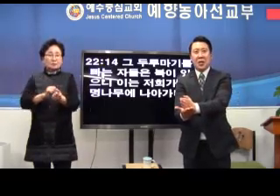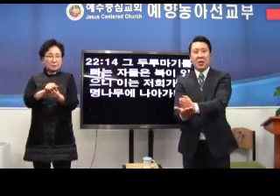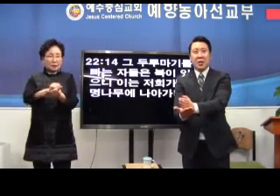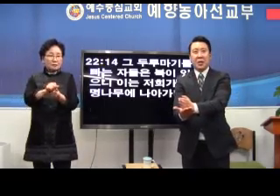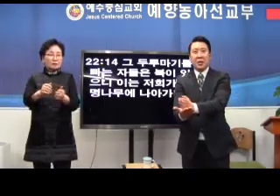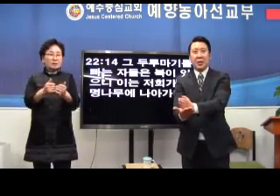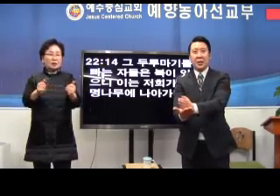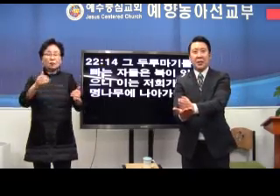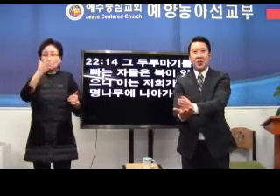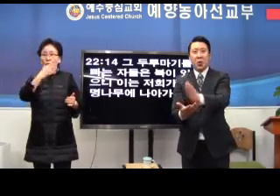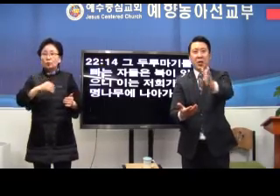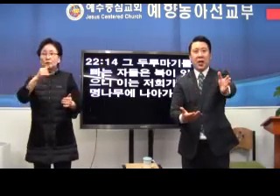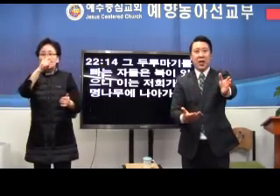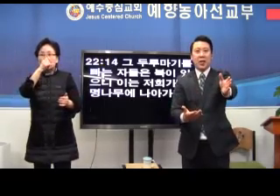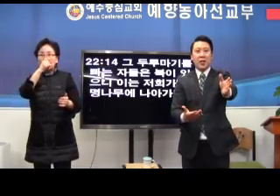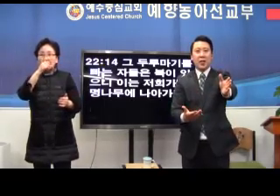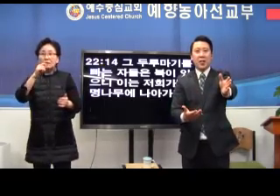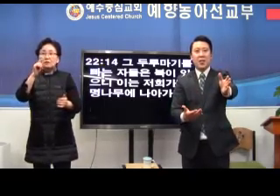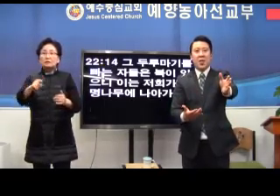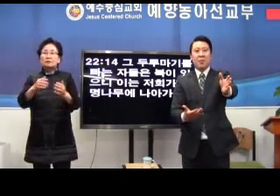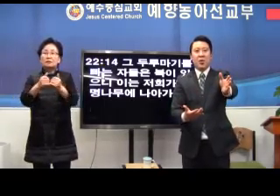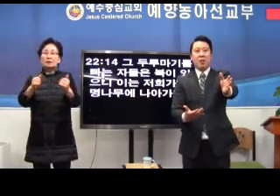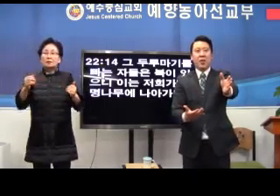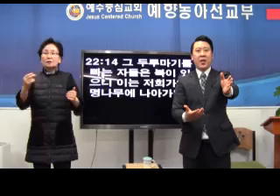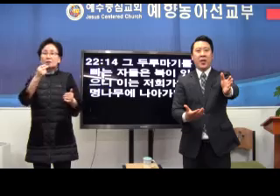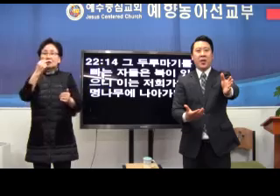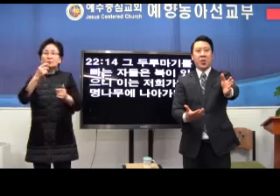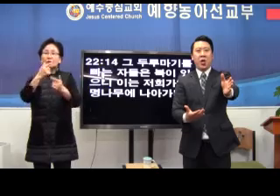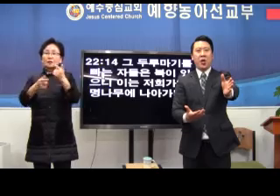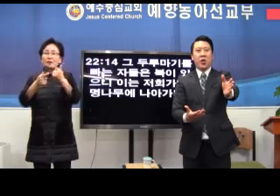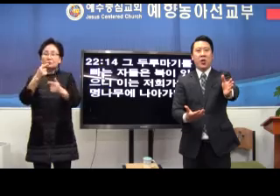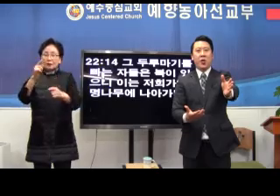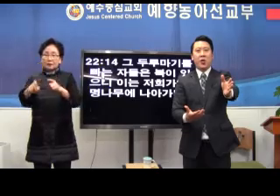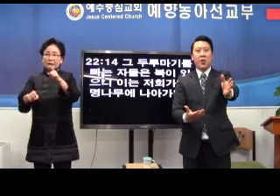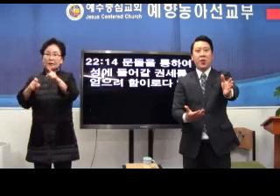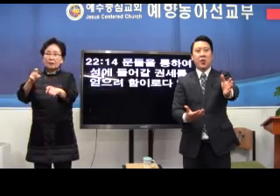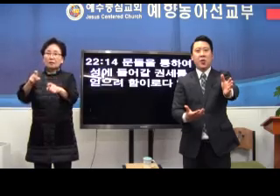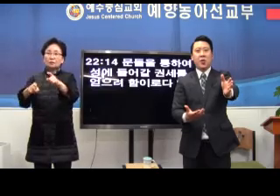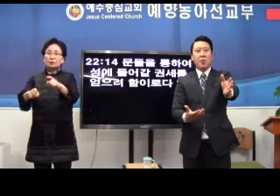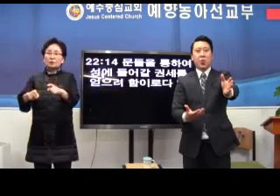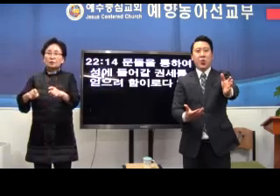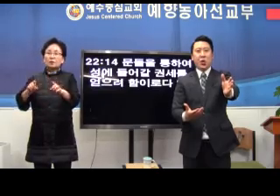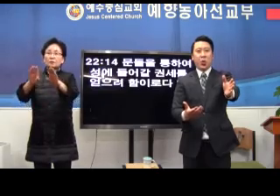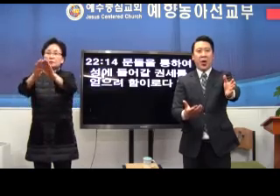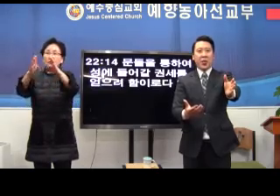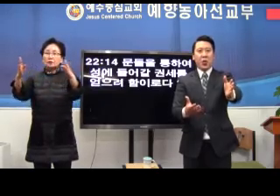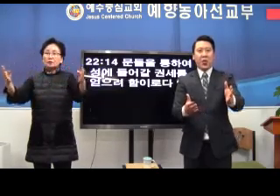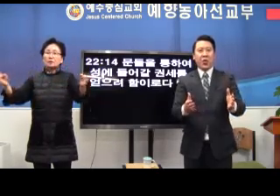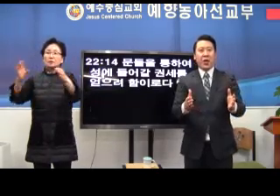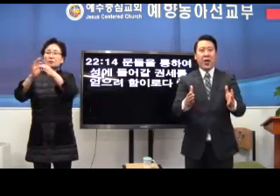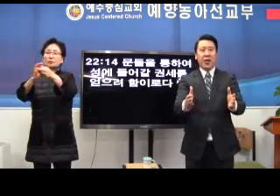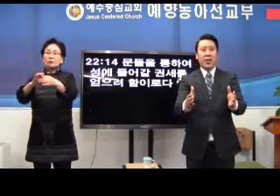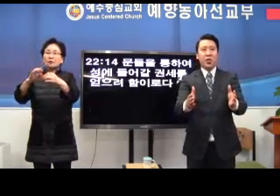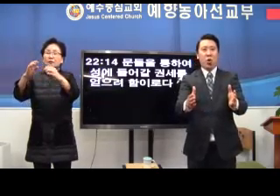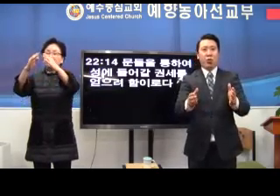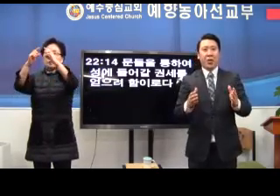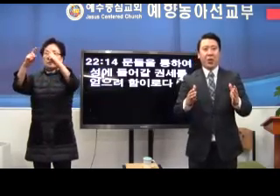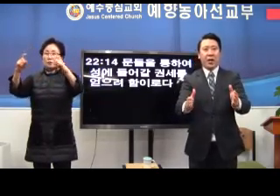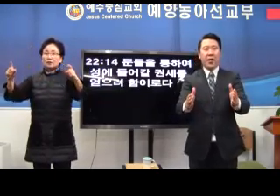있으리니 저희가 생명나무에 나아가서 문들을 통하여 성에 들어갈, 천국에